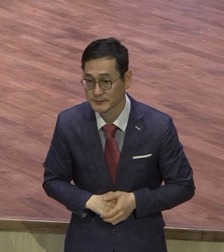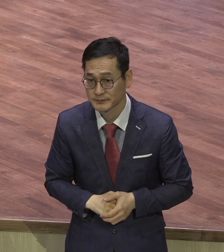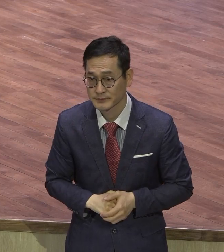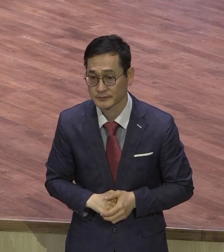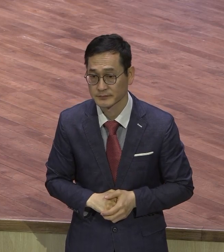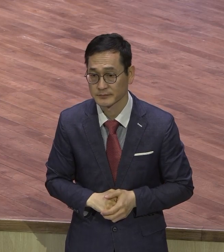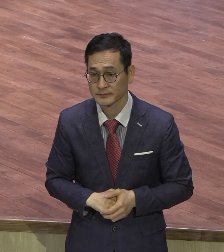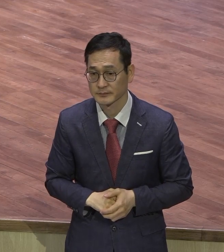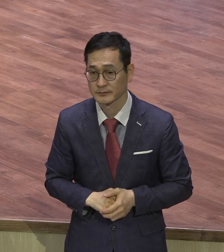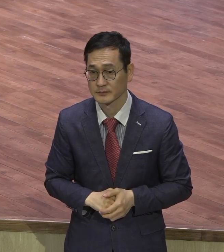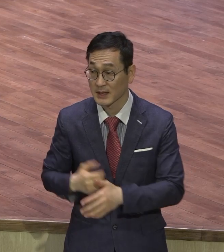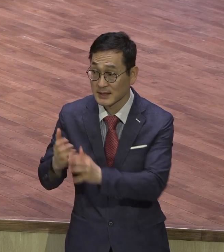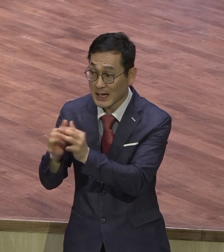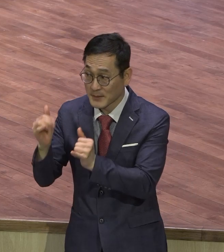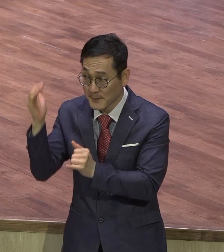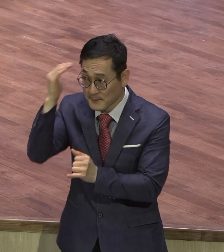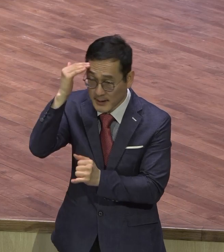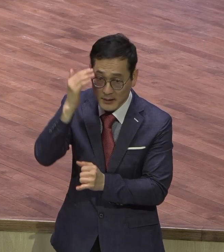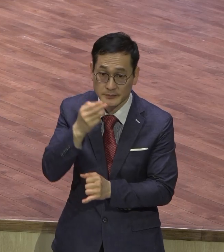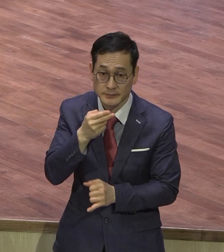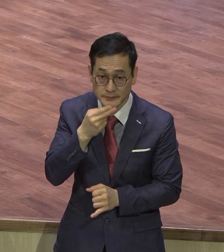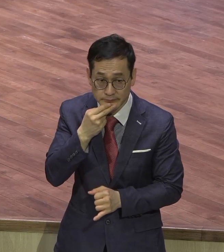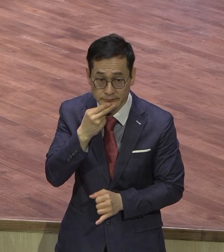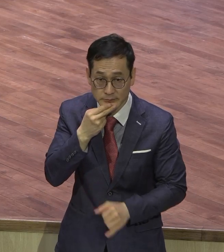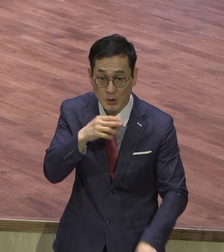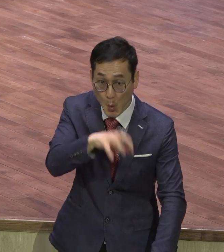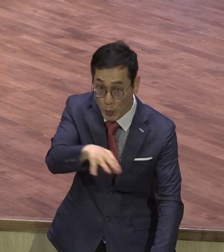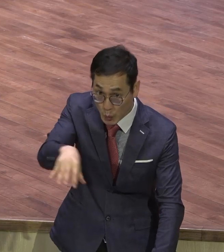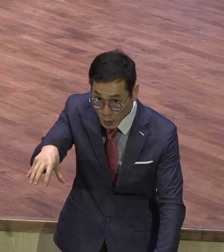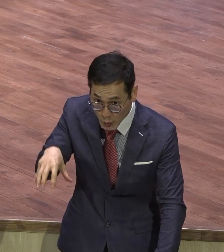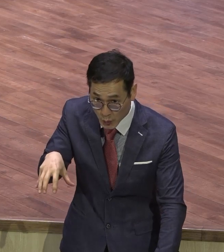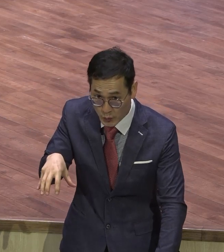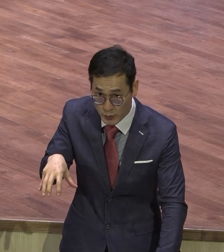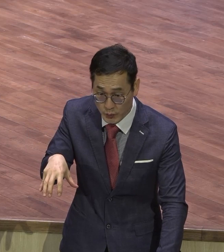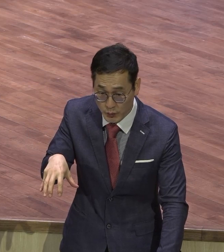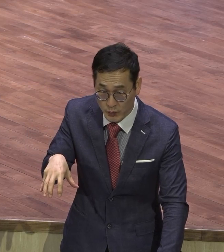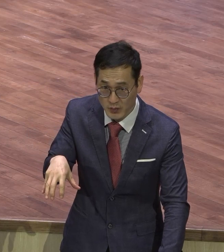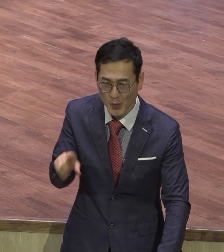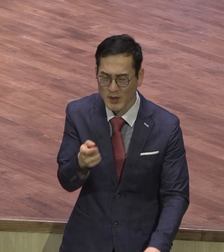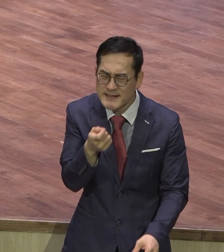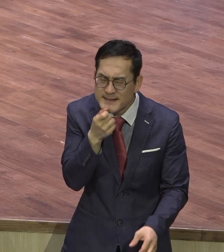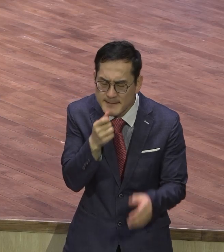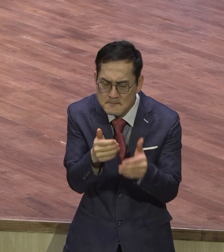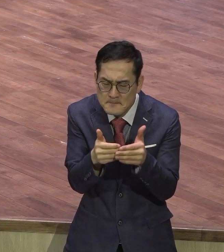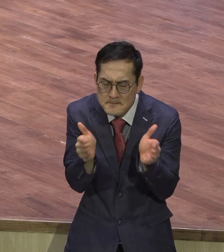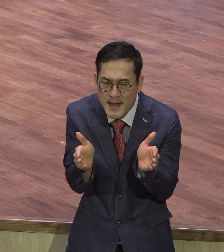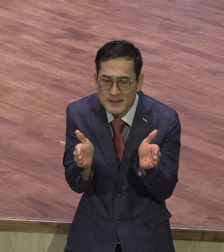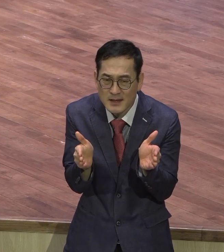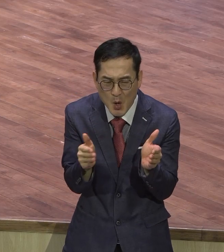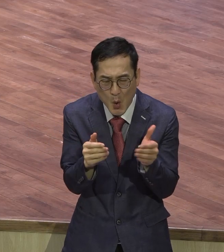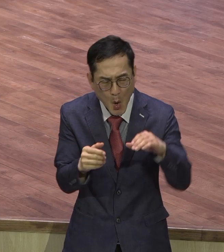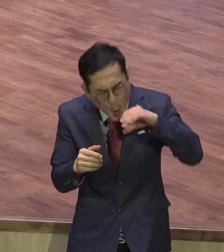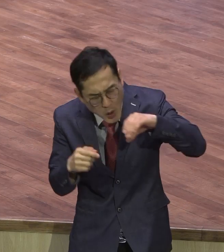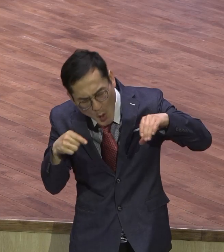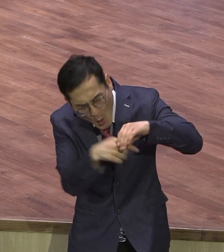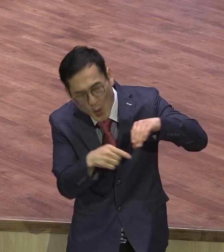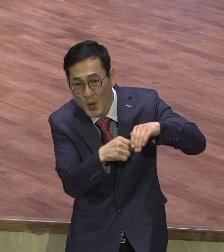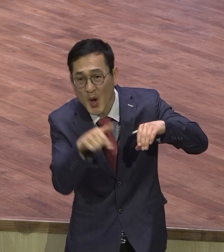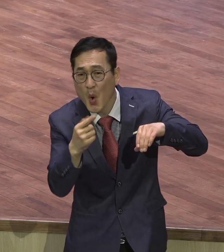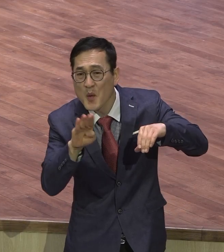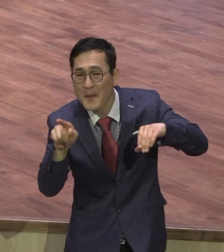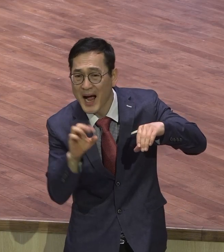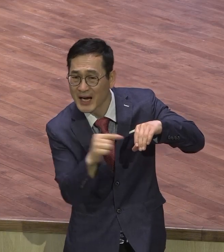다른 사람부터 방해를 받지 않는, 그러니까 작은 밀실만을 말하는 것이 아니에요. 골방이라는